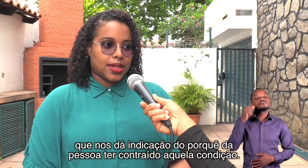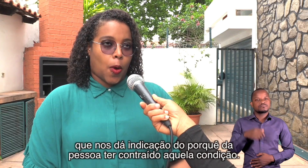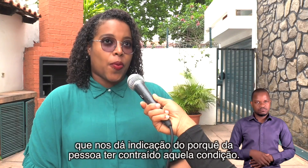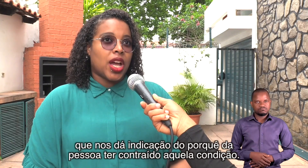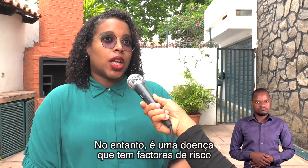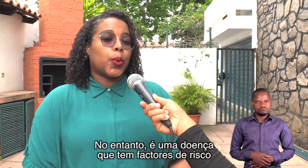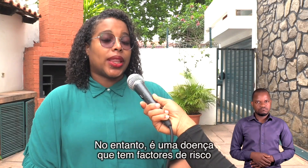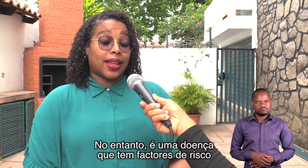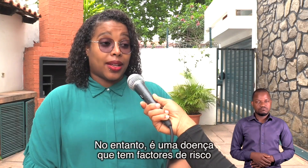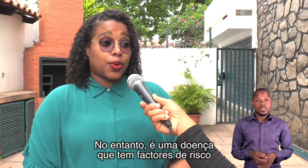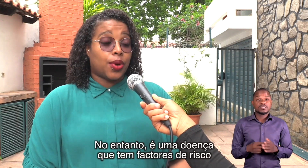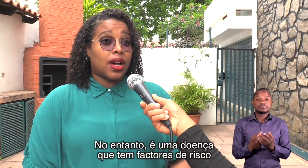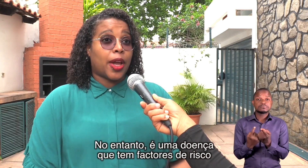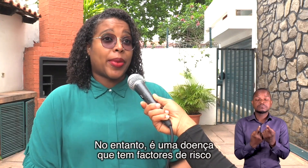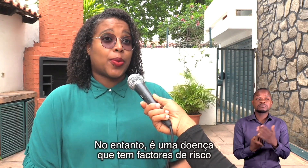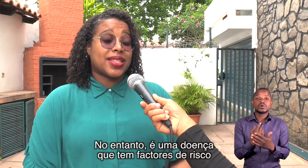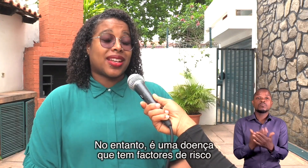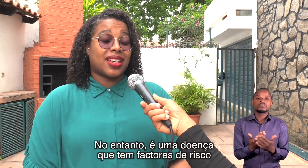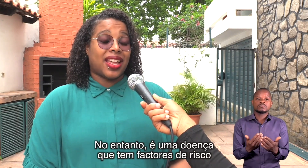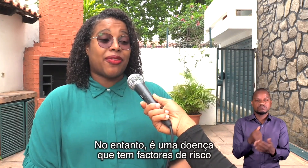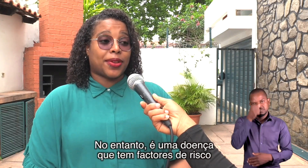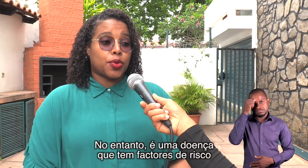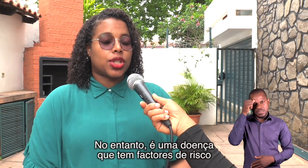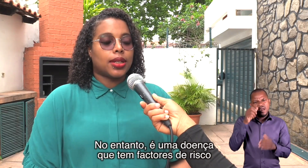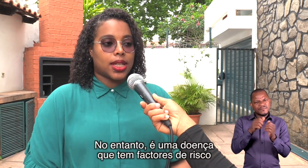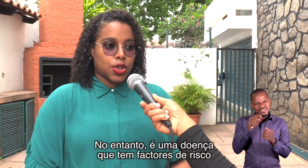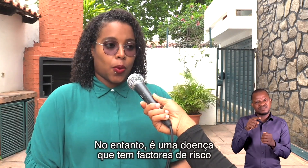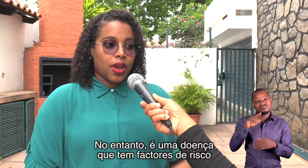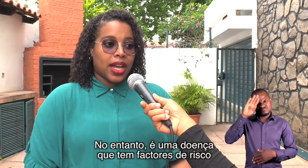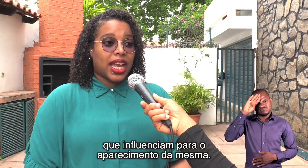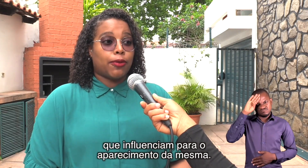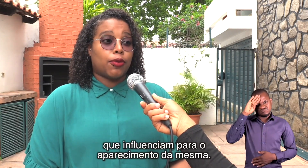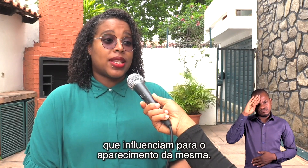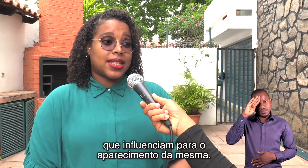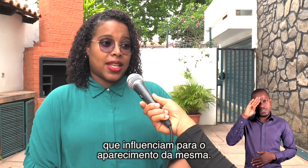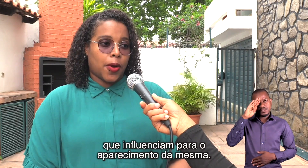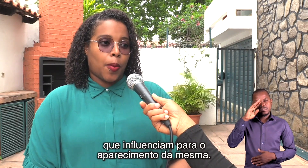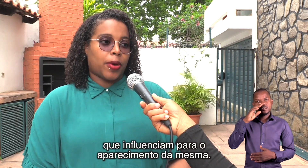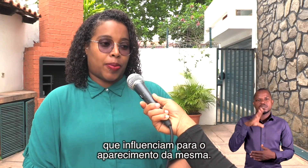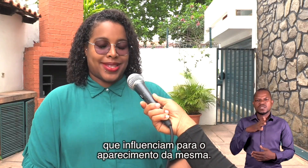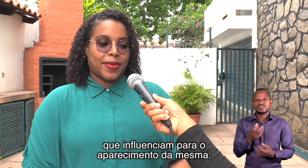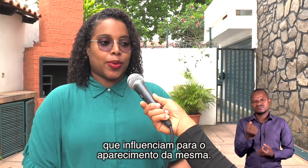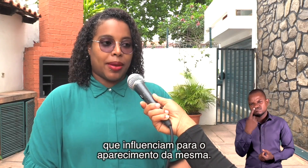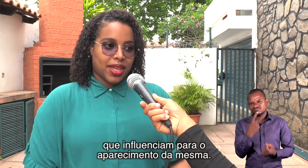condição. No entanto, é uma doença que tem fatores de risco que influenciam para o aparecimento da